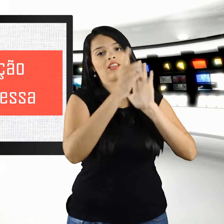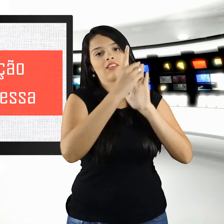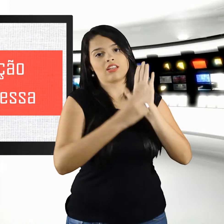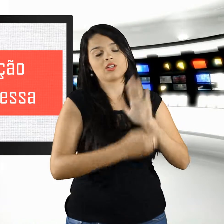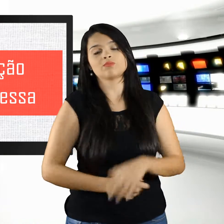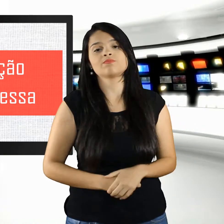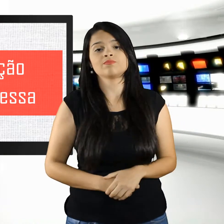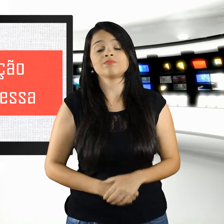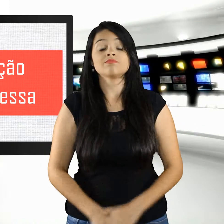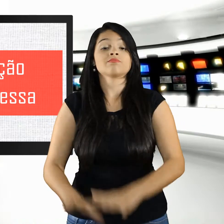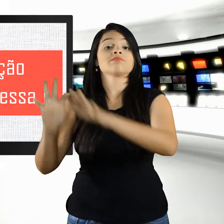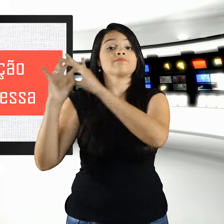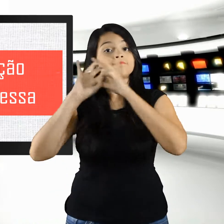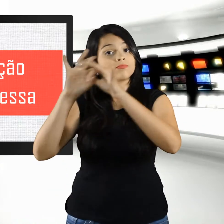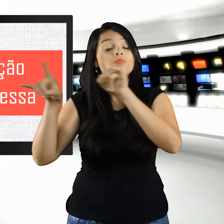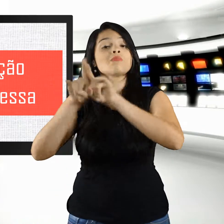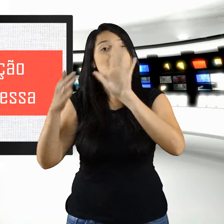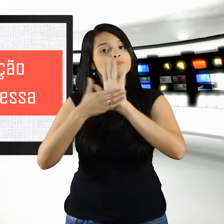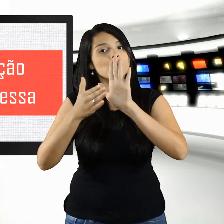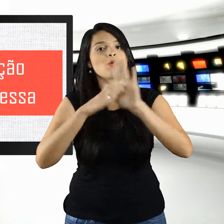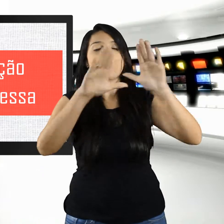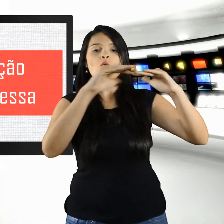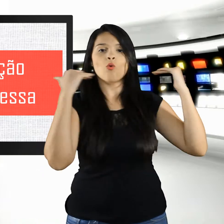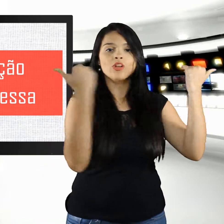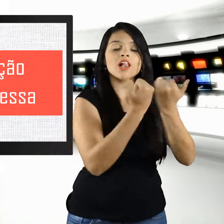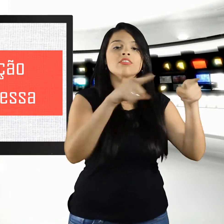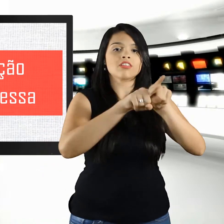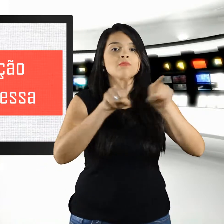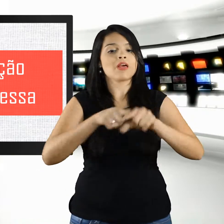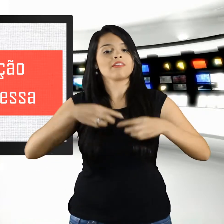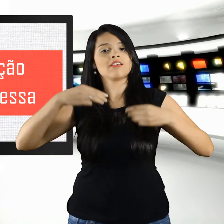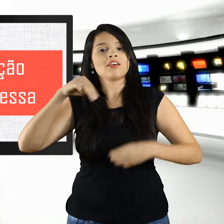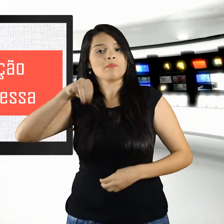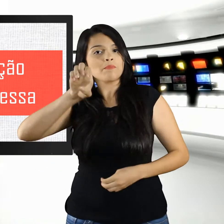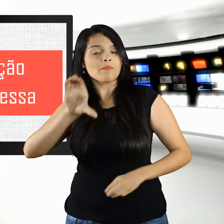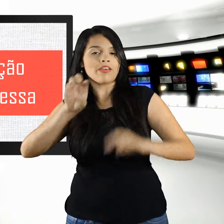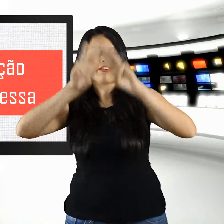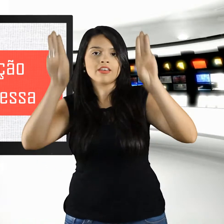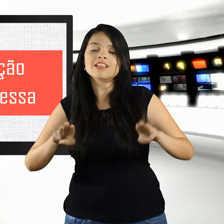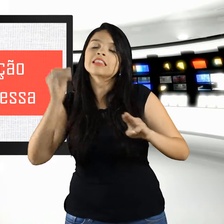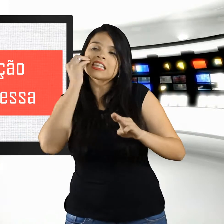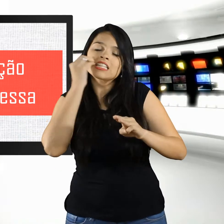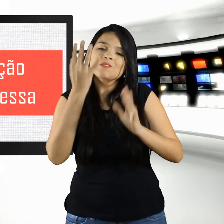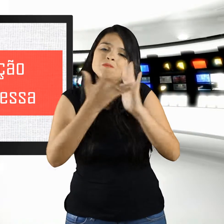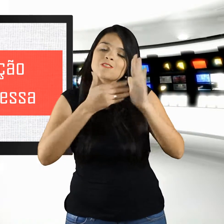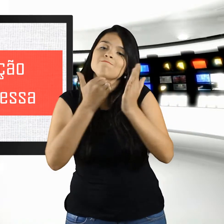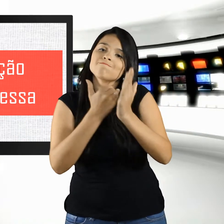A FENEIS irá propor ao Congresso e ao MEC a prorrogação da validade. A elaboração do projeto de lei